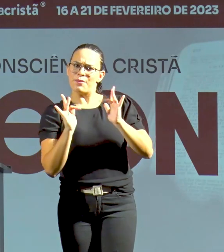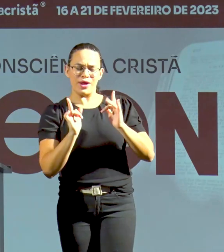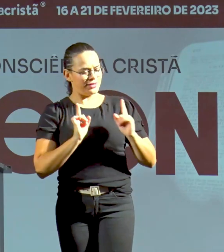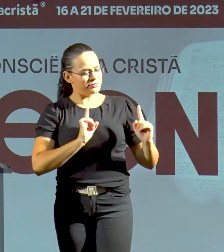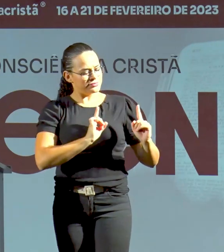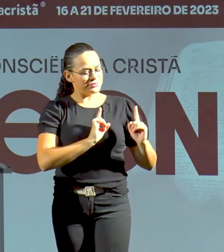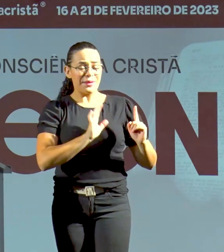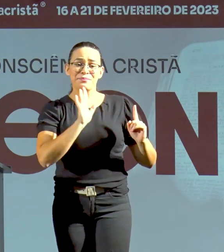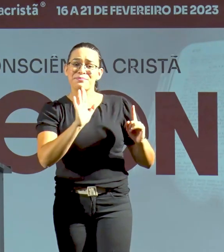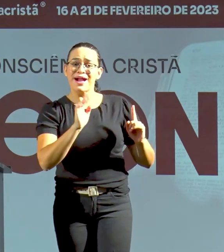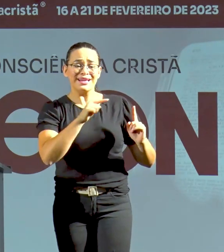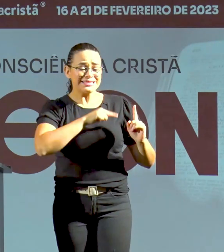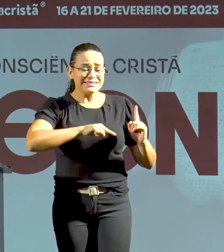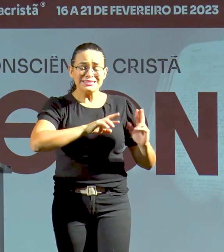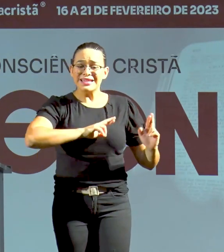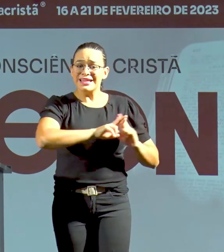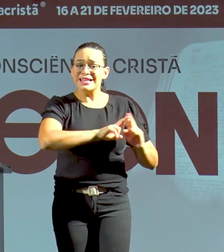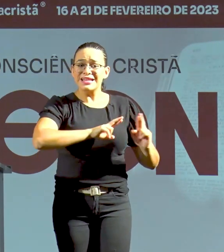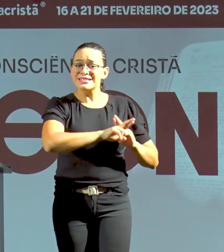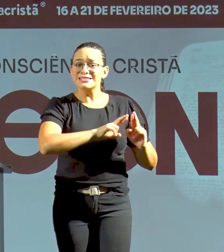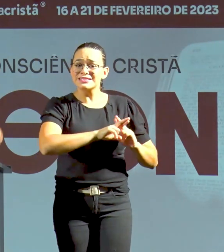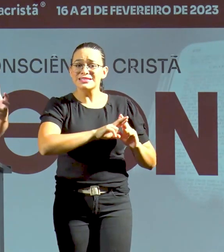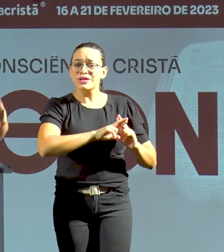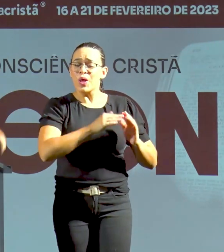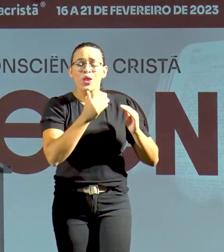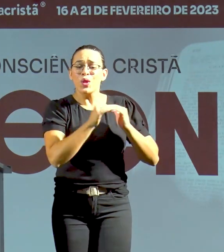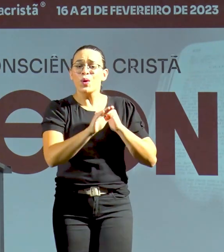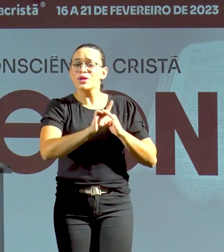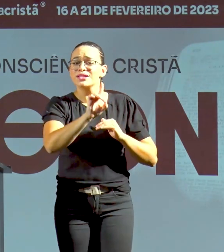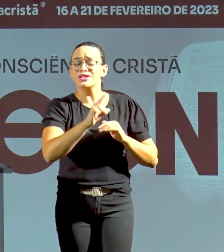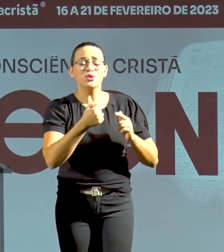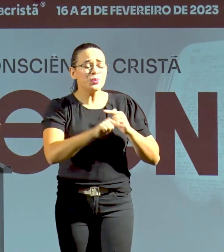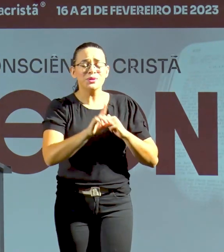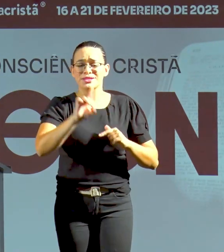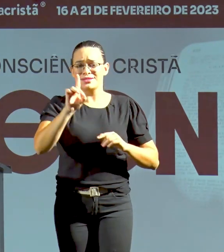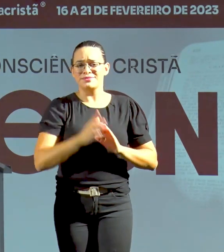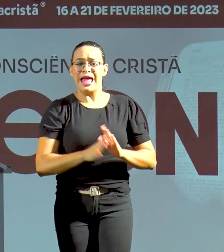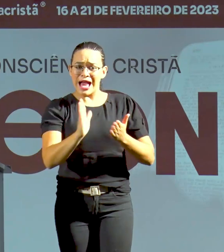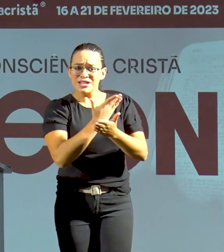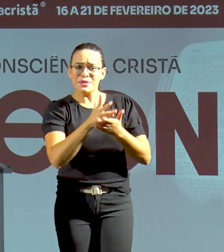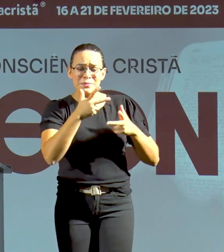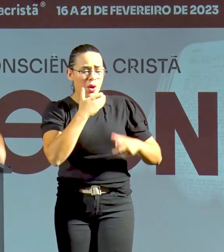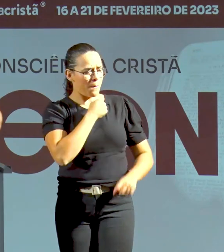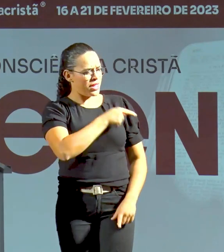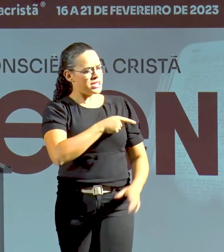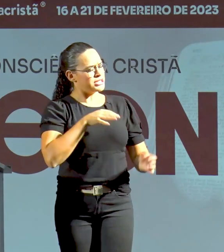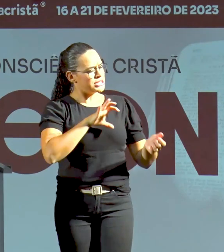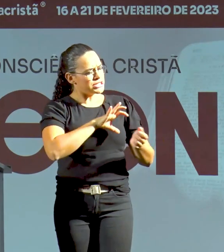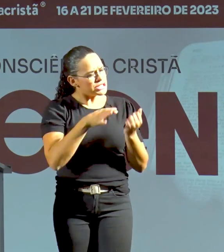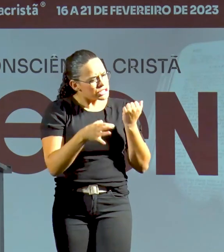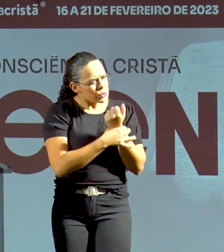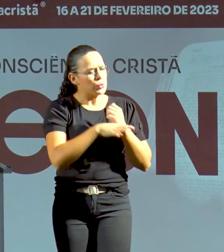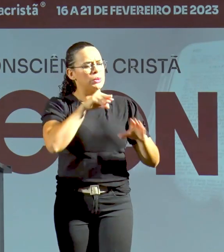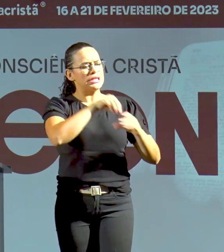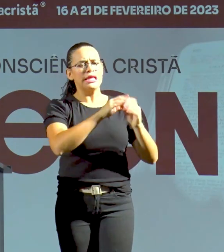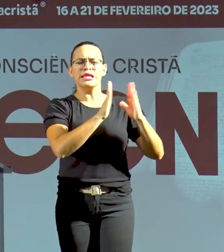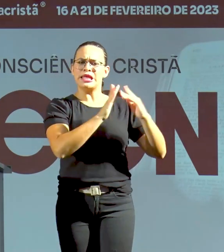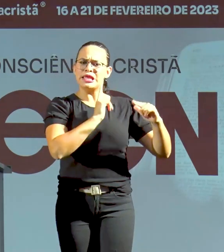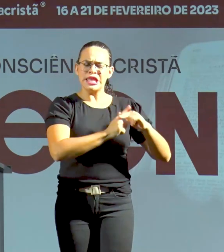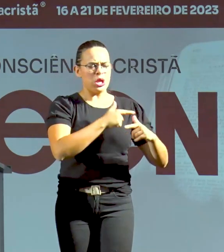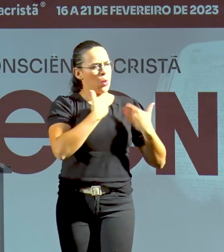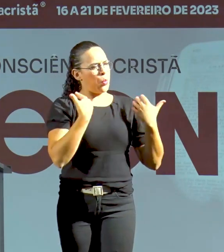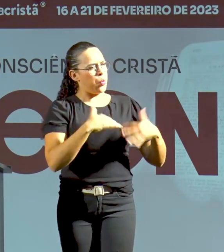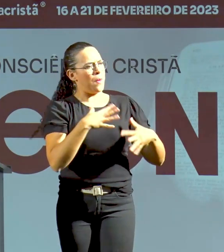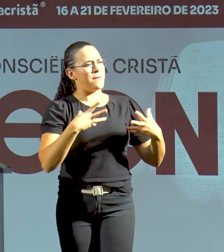devia ter entrado Talvez ele até parecia crente ele tava na igreja ele tava Firmão mas bastou você começar o namoro